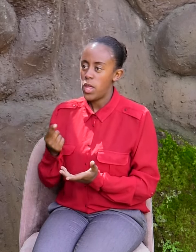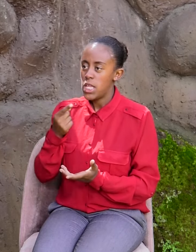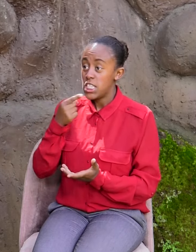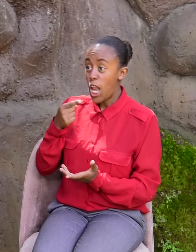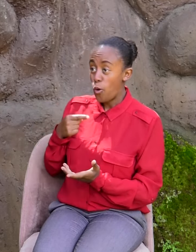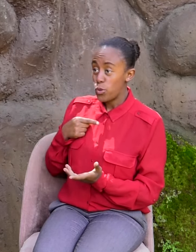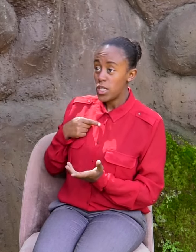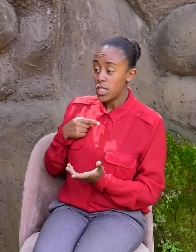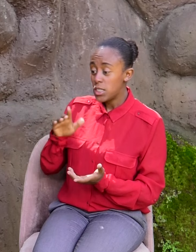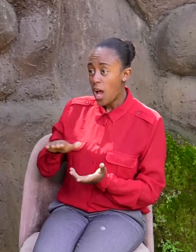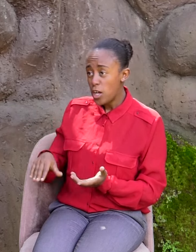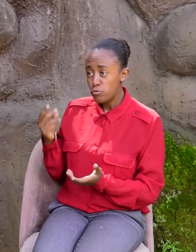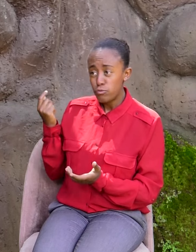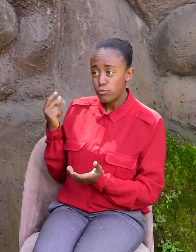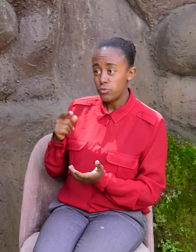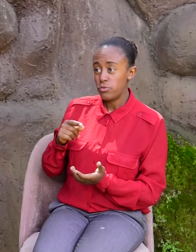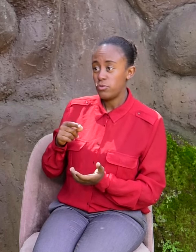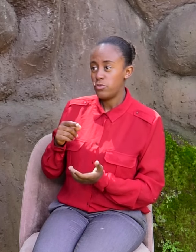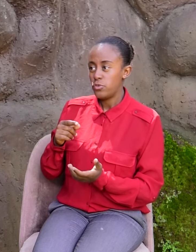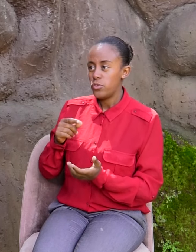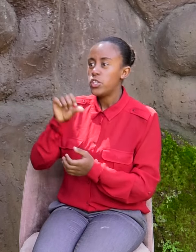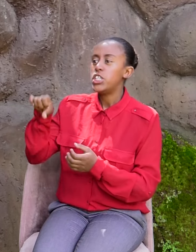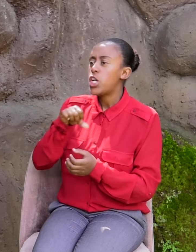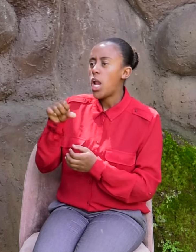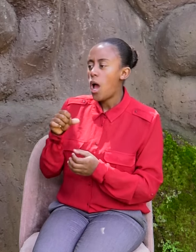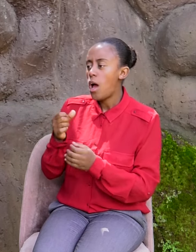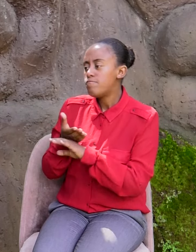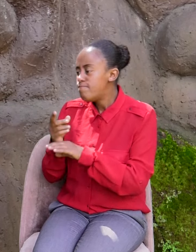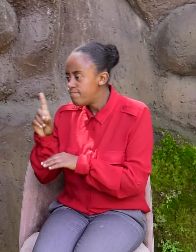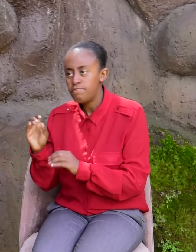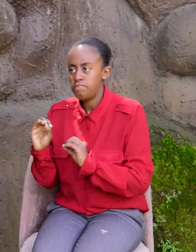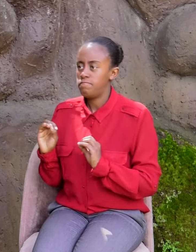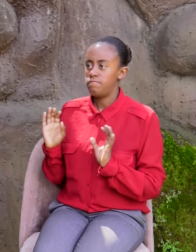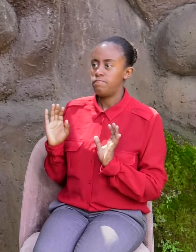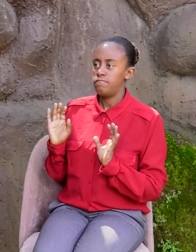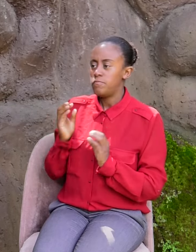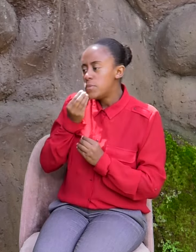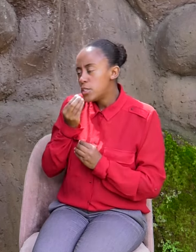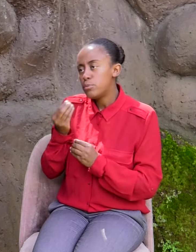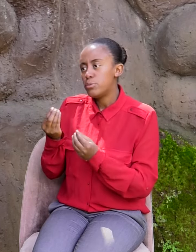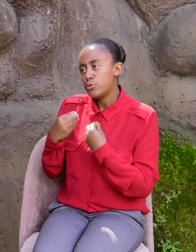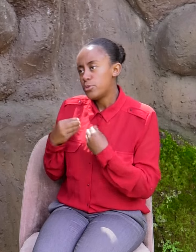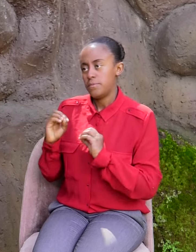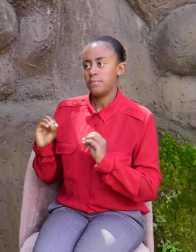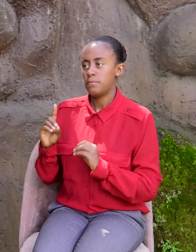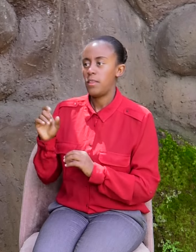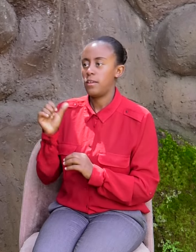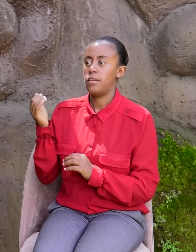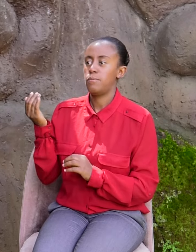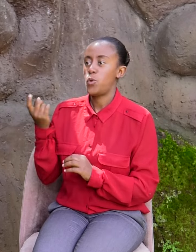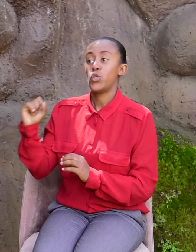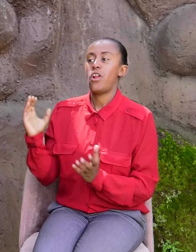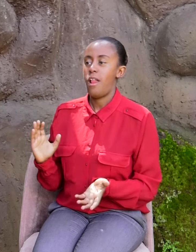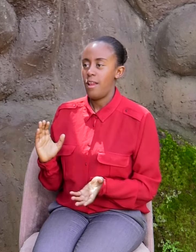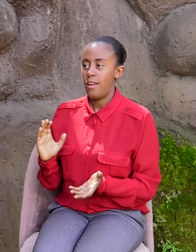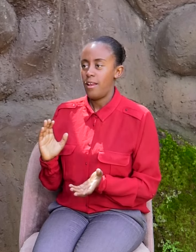ሲነግሩኝ ልጅ እያለሁ እንጀራ ስጡኝ ሁሉ ላልል እችላለሁ፣ ምግብ ምበላው ላልል እችላለሁ።